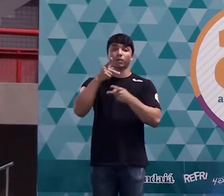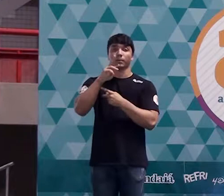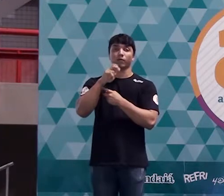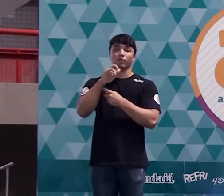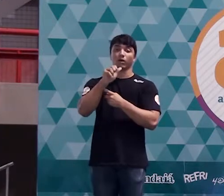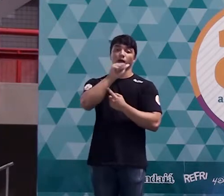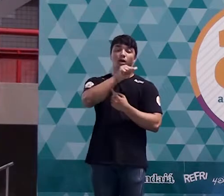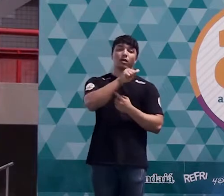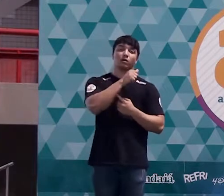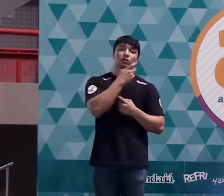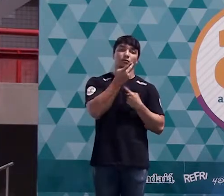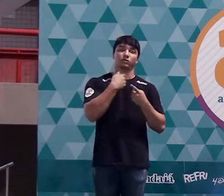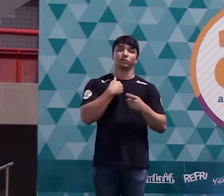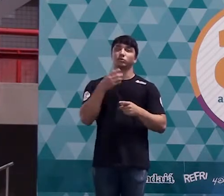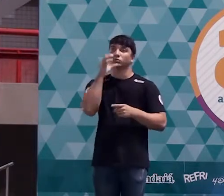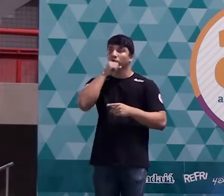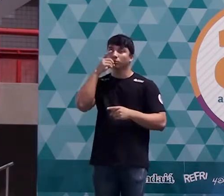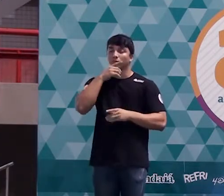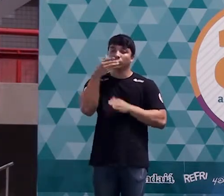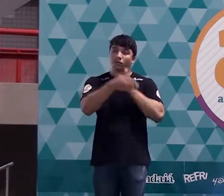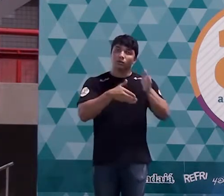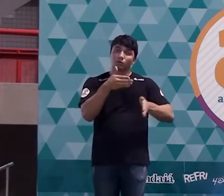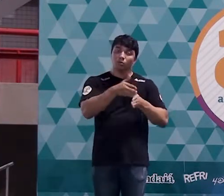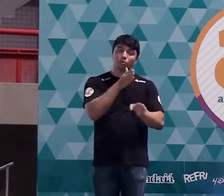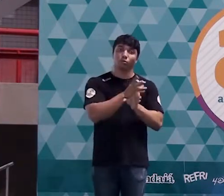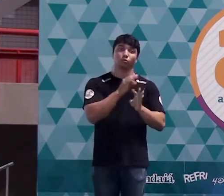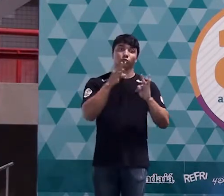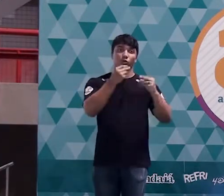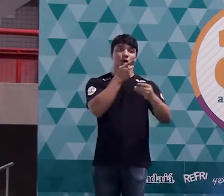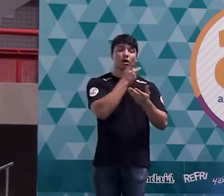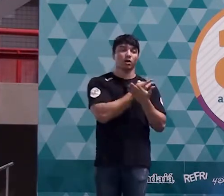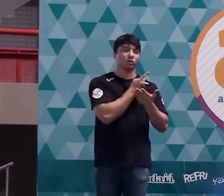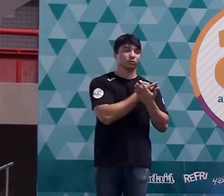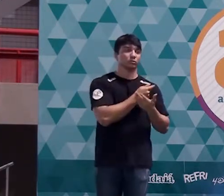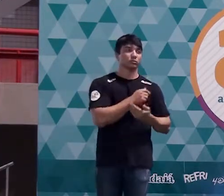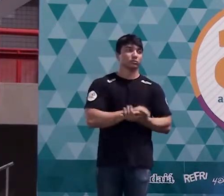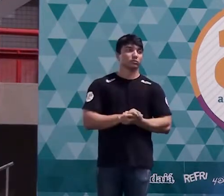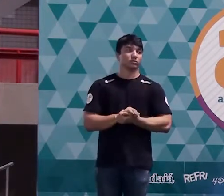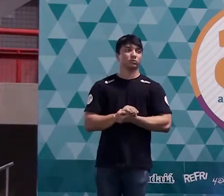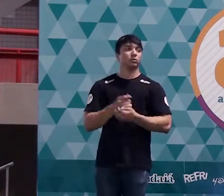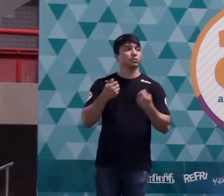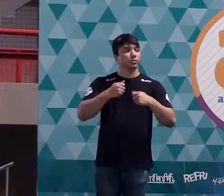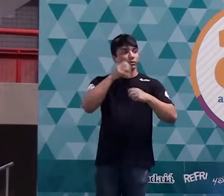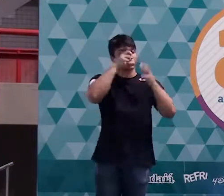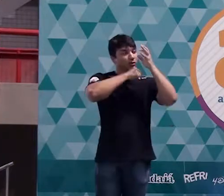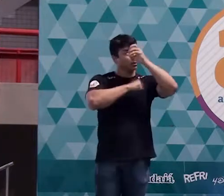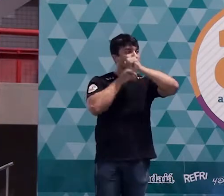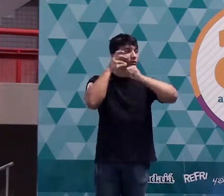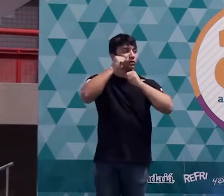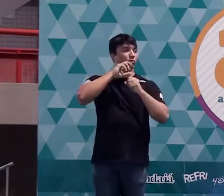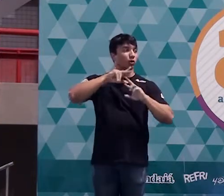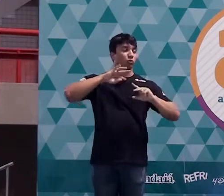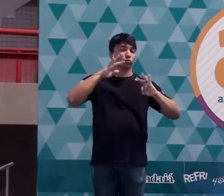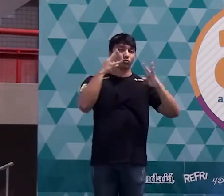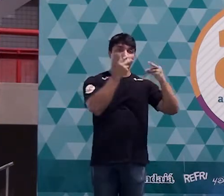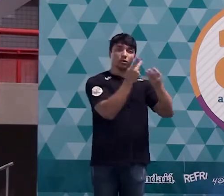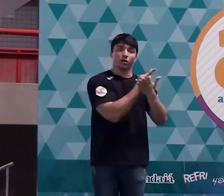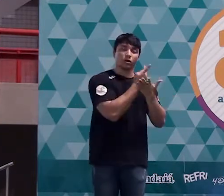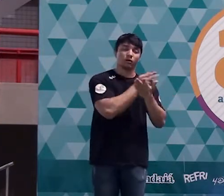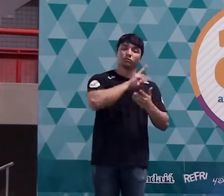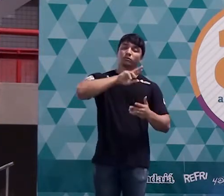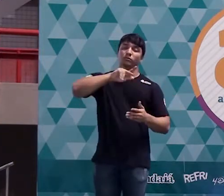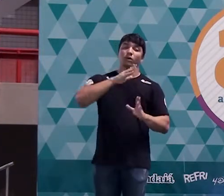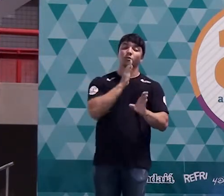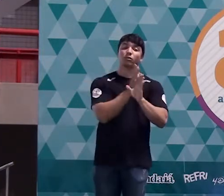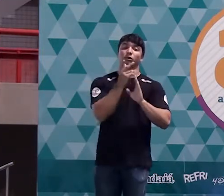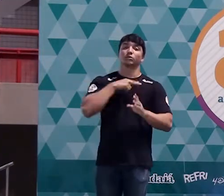Professor, eu tinha que vir para cá todo final de semana, porque a gente está falando tudo errado. A gente precisa aprender. Não é o falando tudo errado, é porque nós